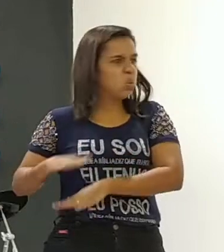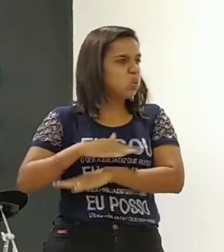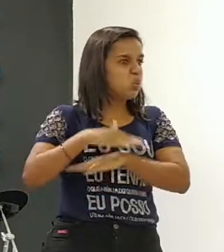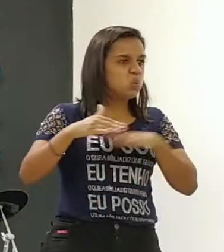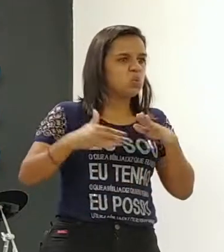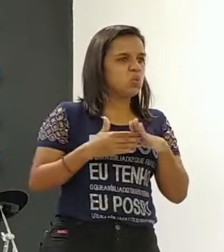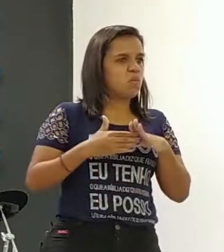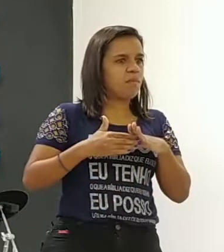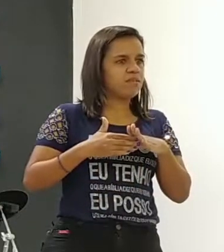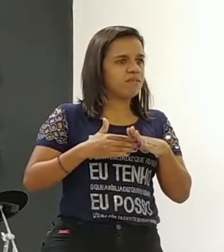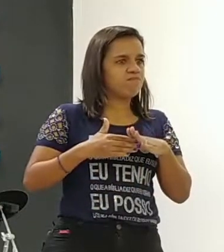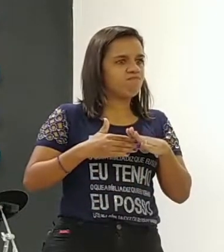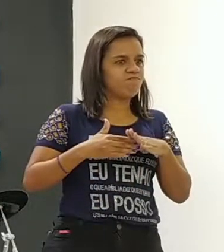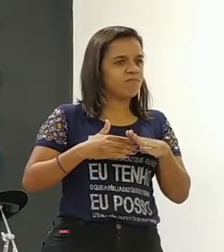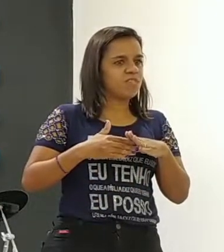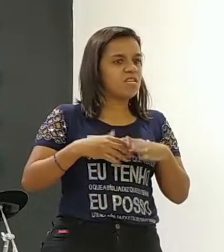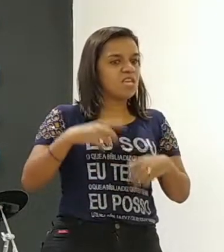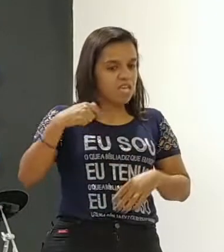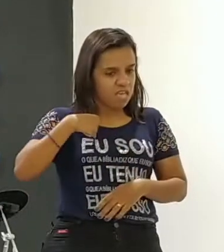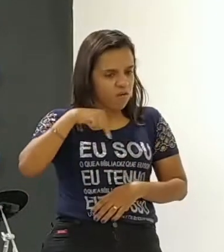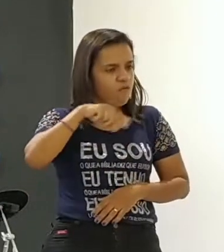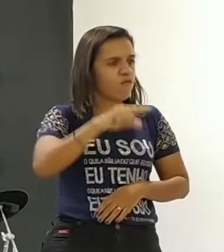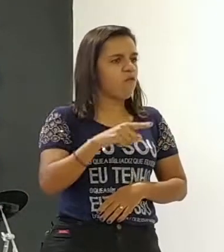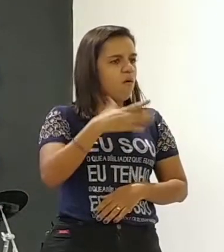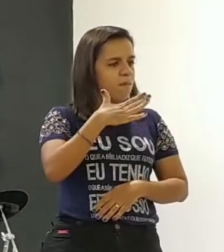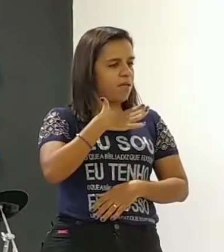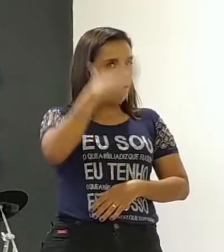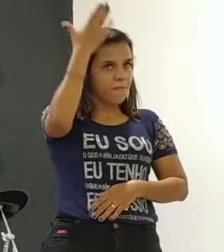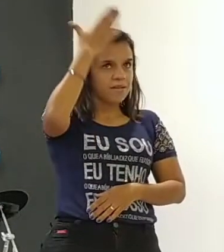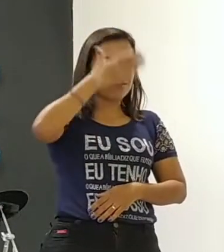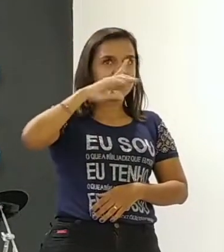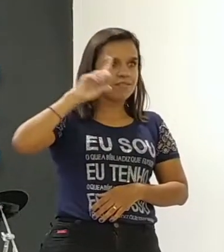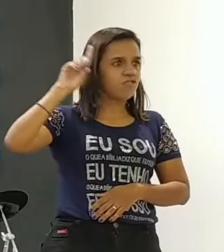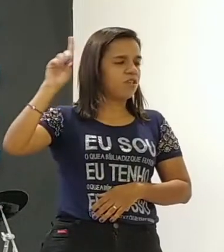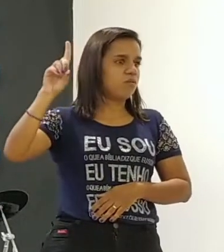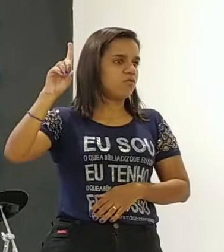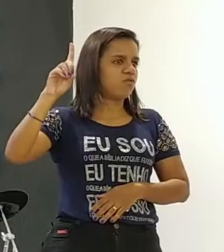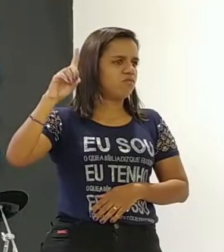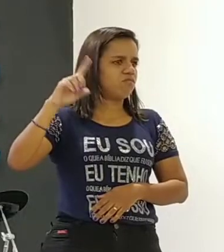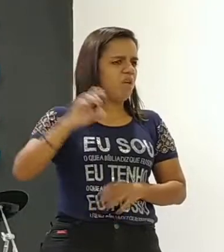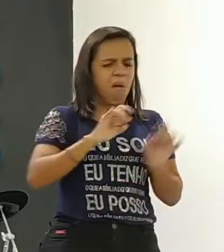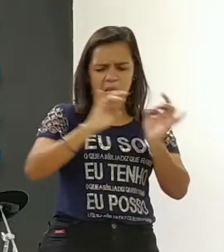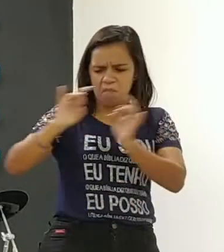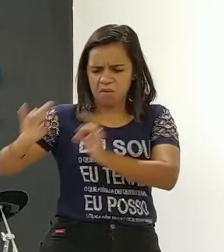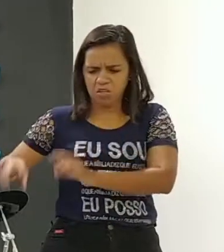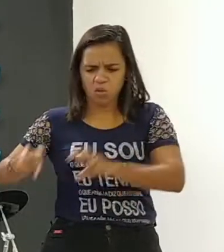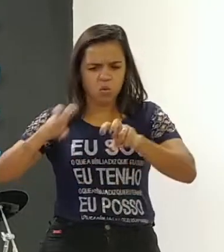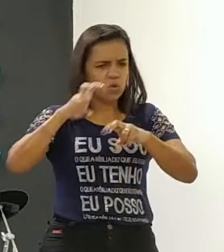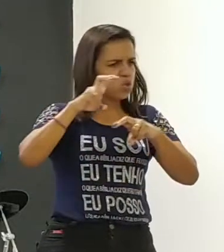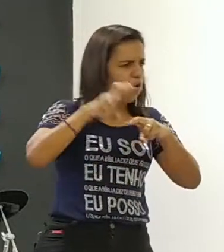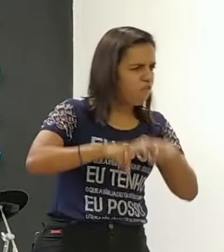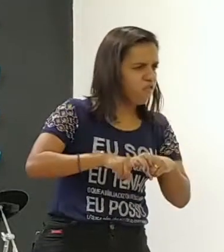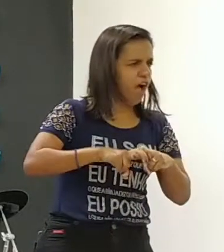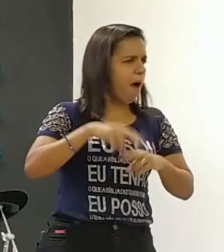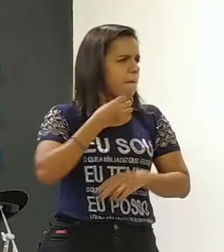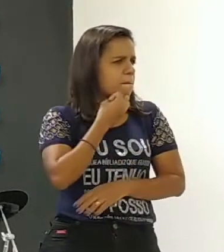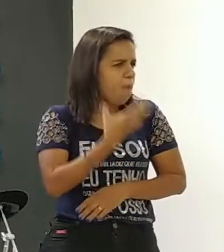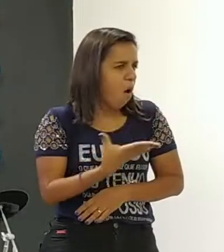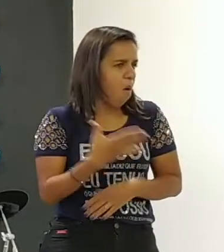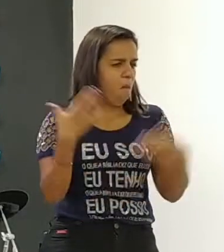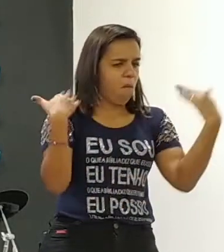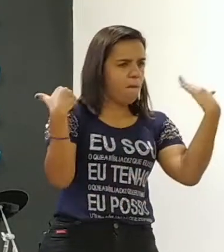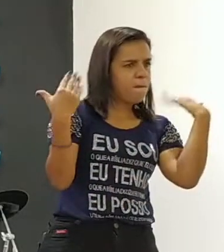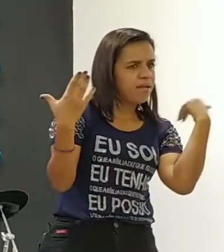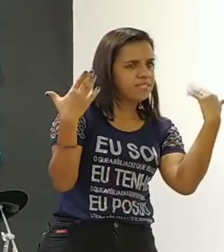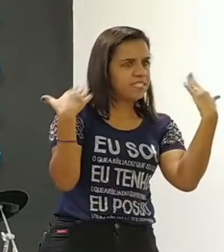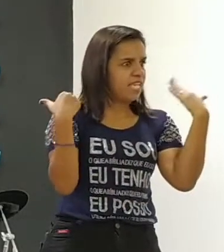eu vou. Eu deixo o sofá gostoso da minha casa, eu deixo o conforto da minha casa, eu deixo o passeio